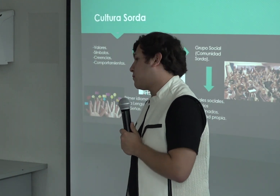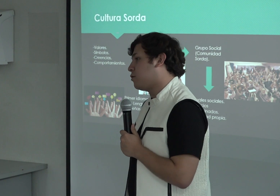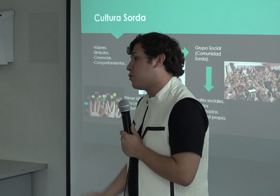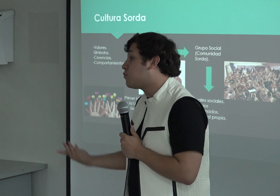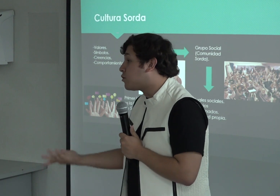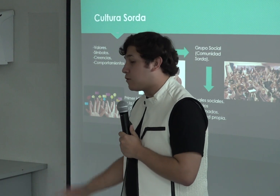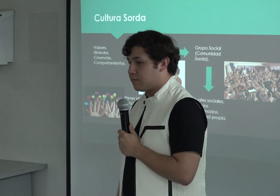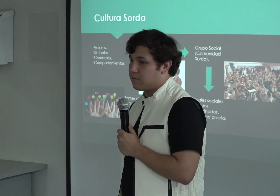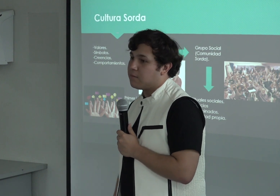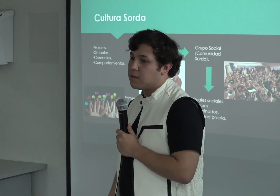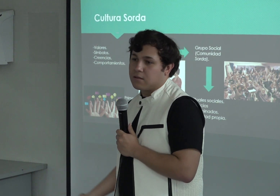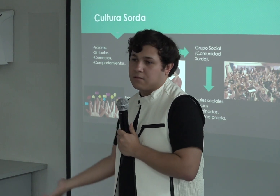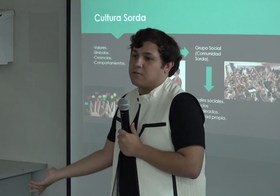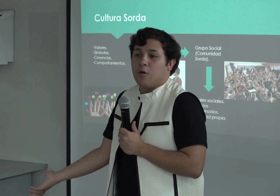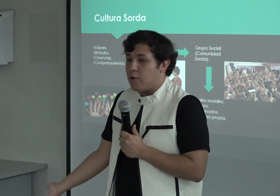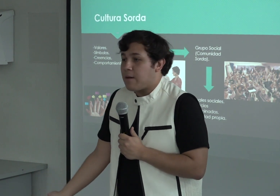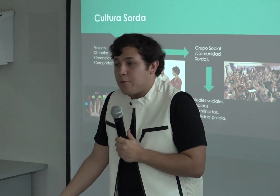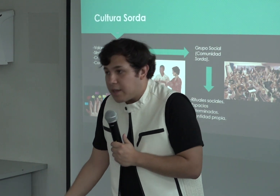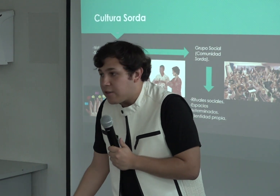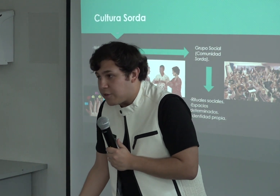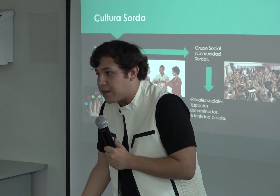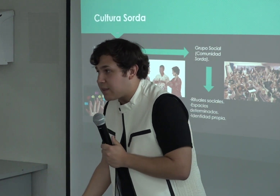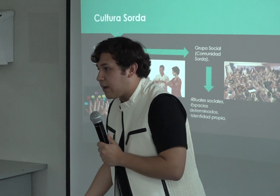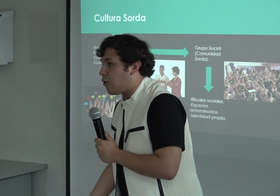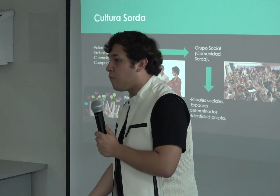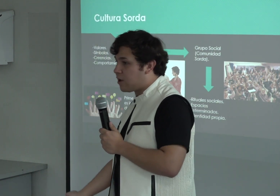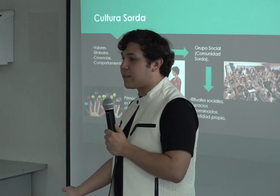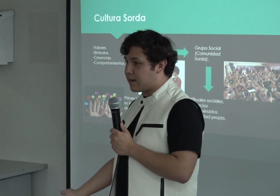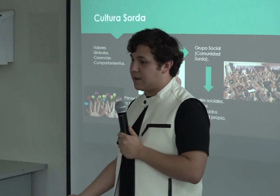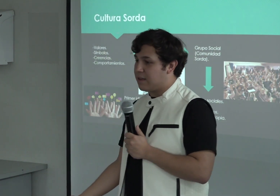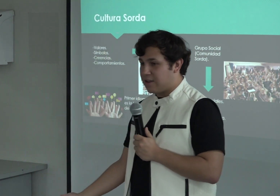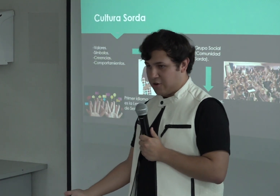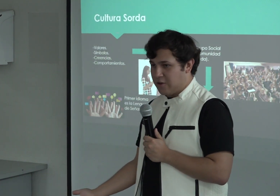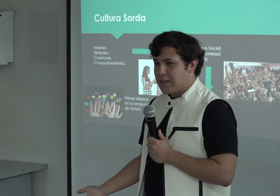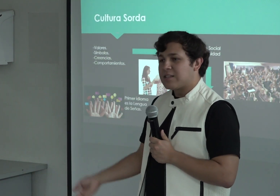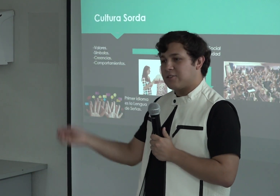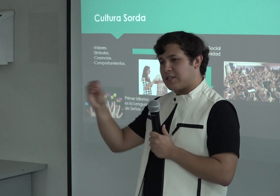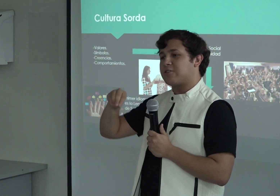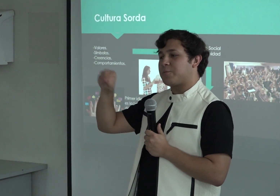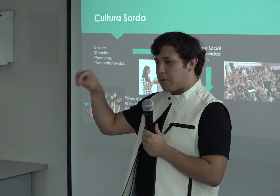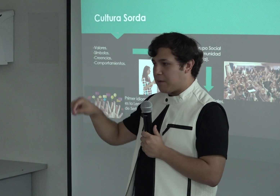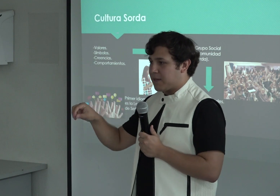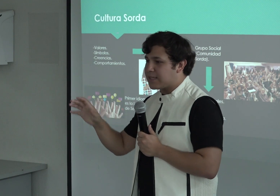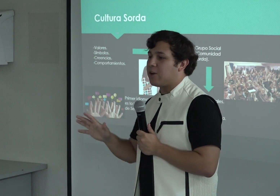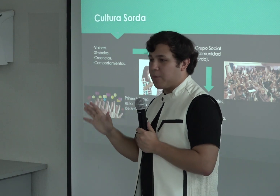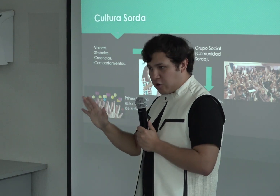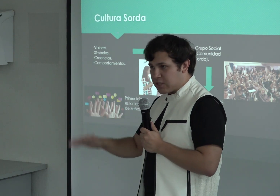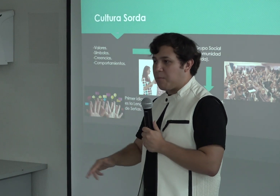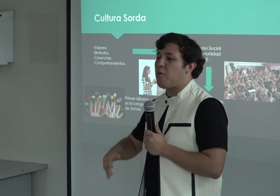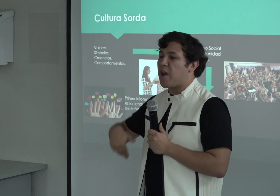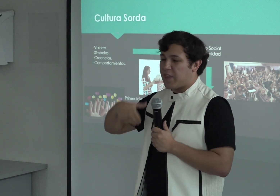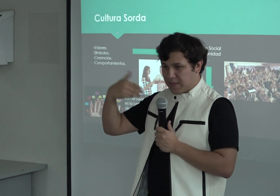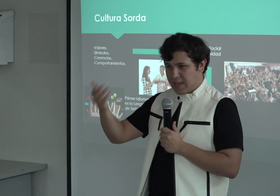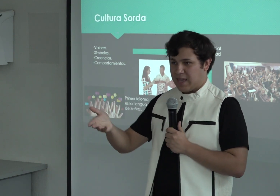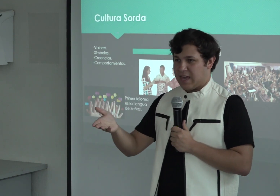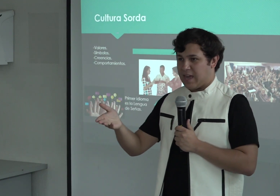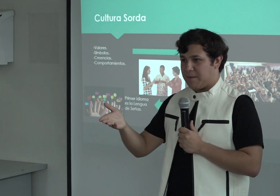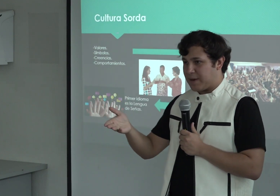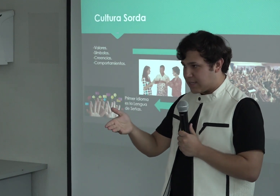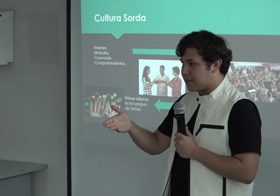no escucho. No voy a poder ayudarte a cómo hacerle, ¿no? Son ciertos problemas que a lo mejor se pueden presentar